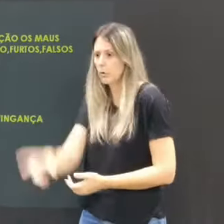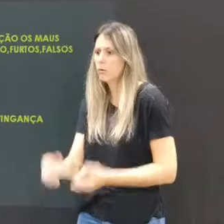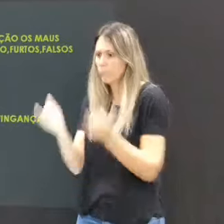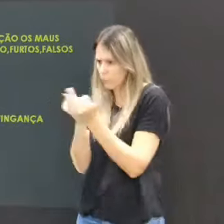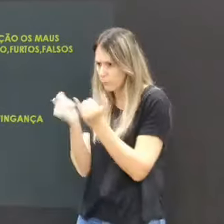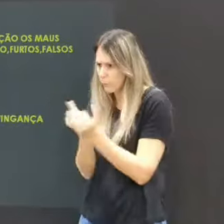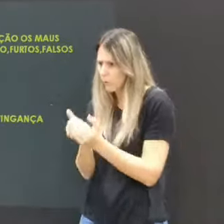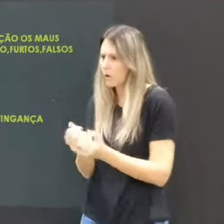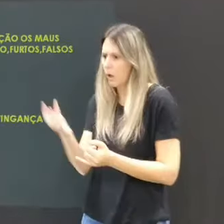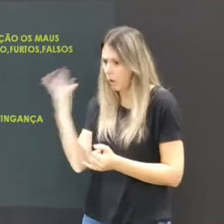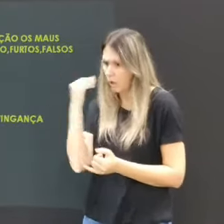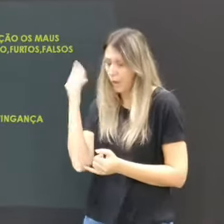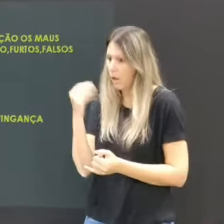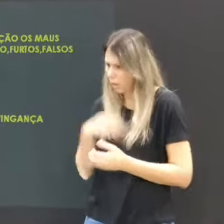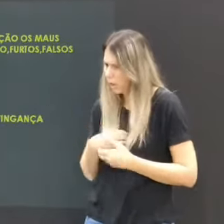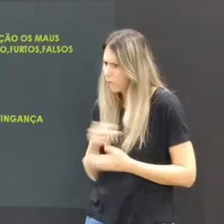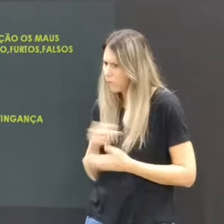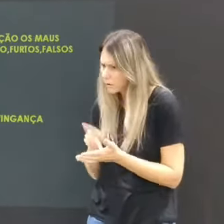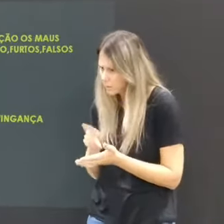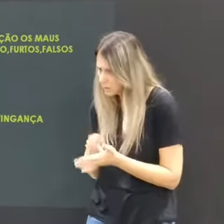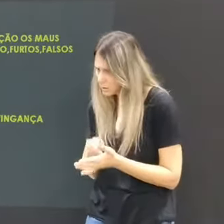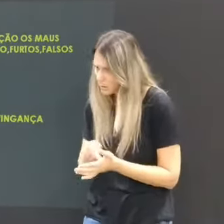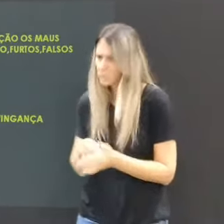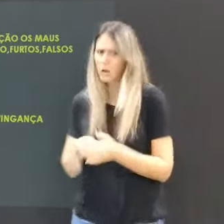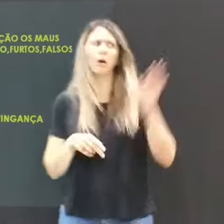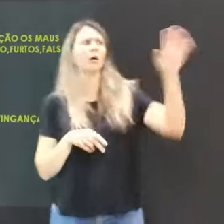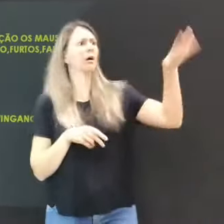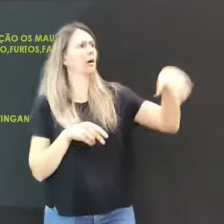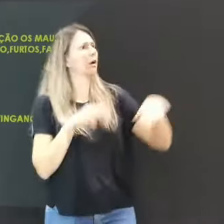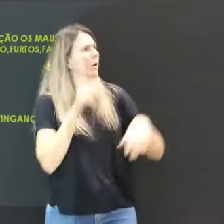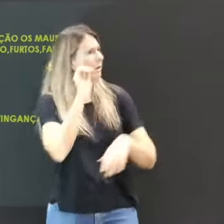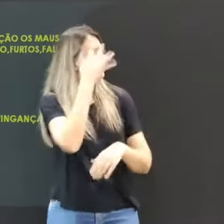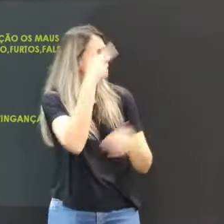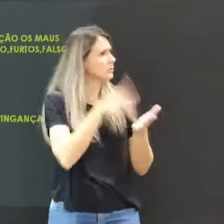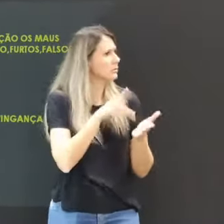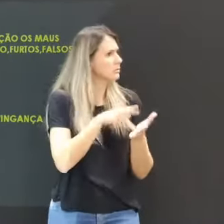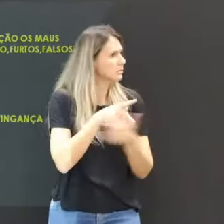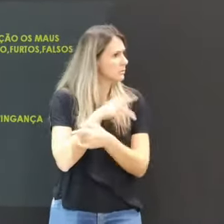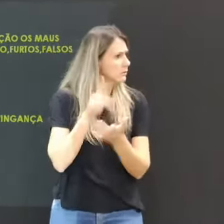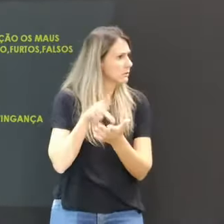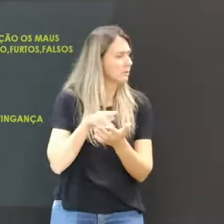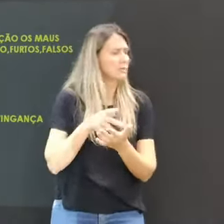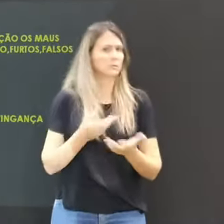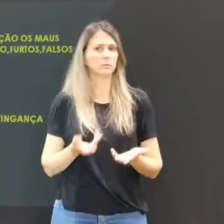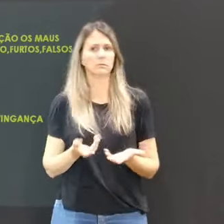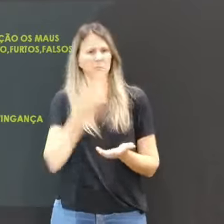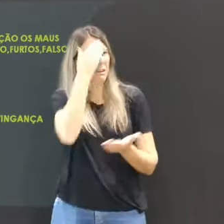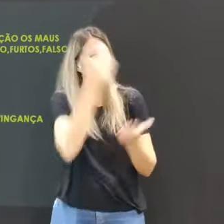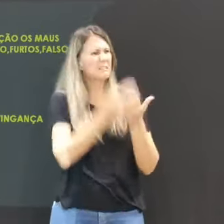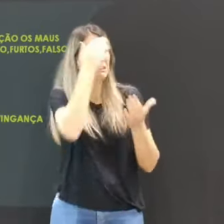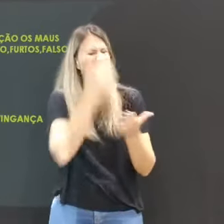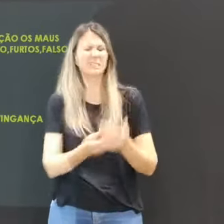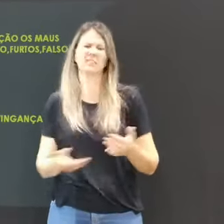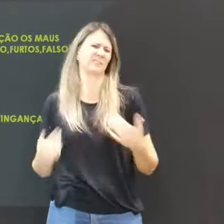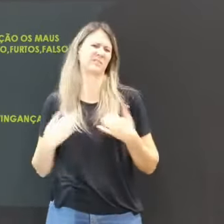nela? Ou então você fala para ela, não, mas é verdade, é verdade. Ó, isso aconteceu, é verdade. Você vai